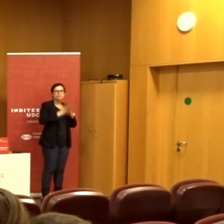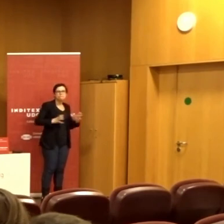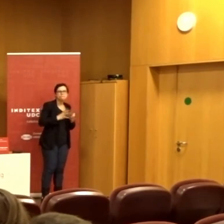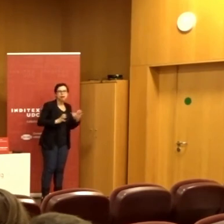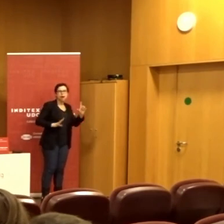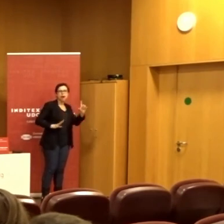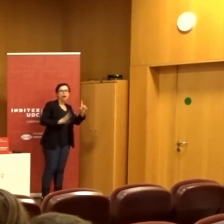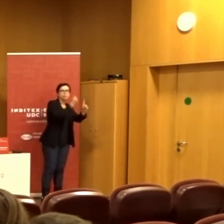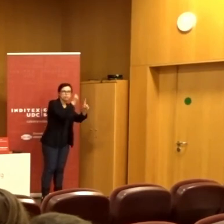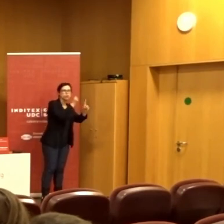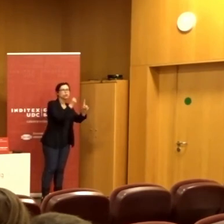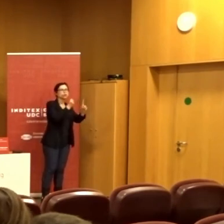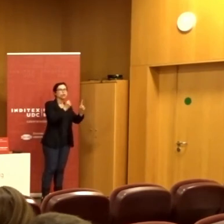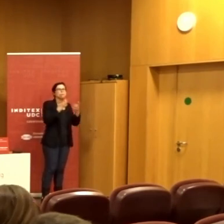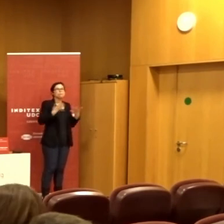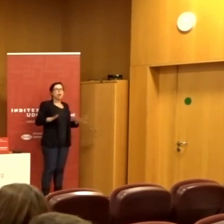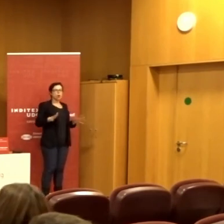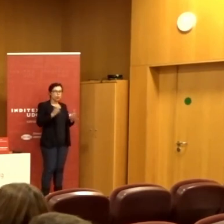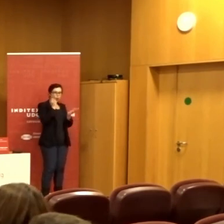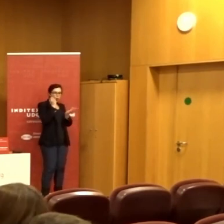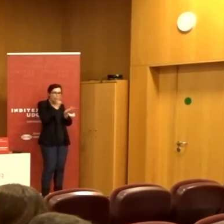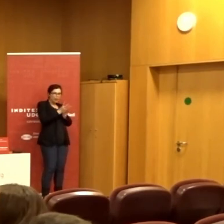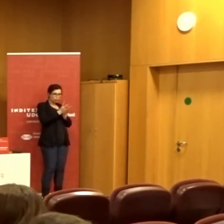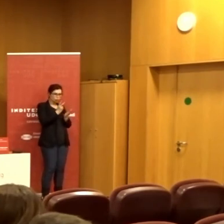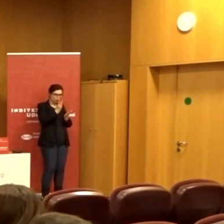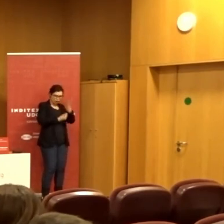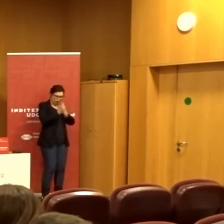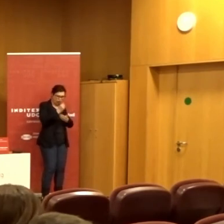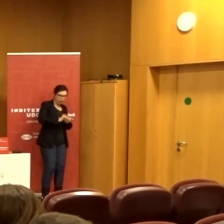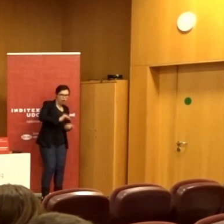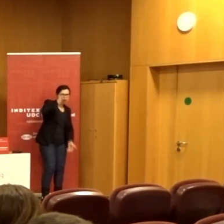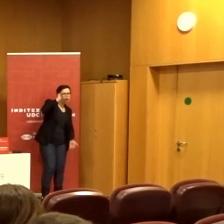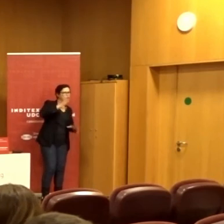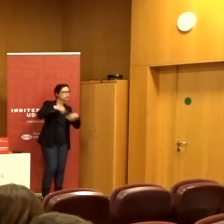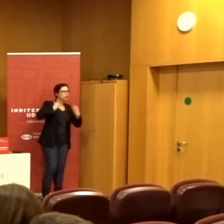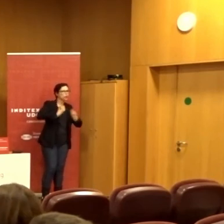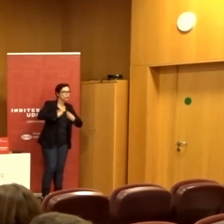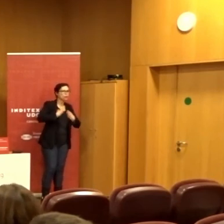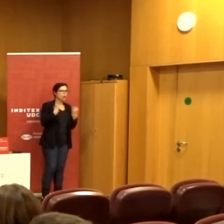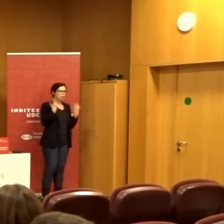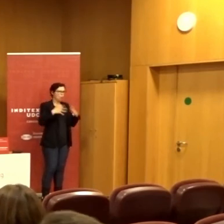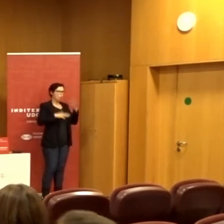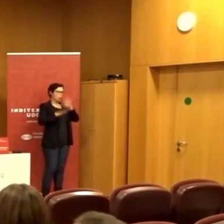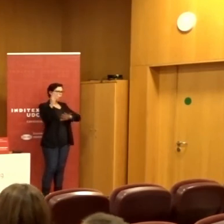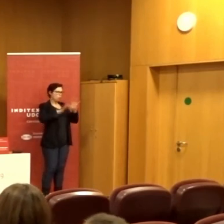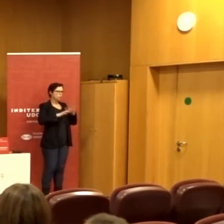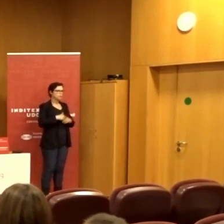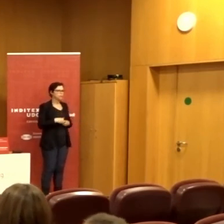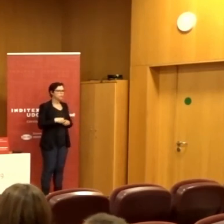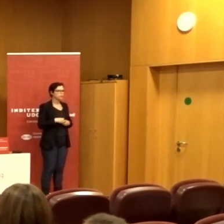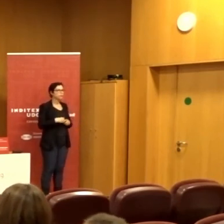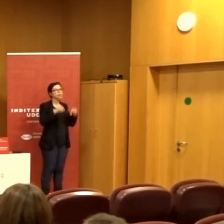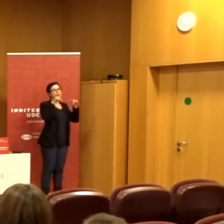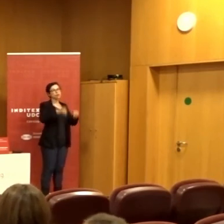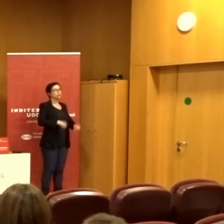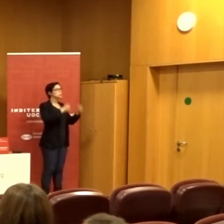efectivamente el reto inclusivo se plantea en todos los ámbitos del ciclo de vida, con lo cual pues el tema es extraordinariamente complejo. Pero bueno, hoy